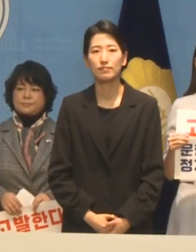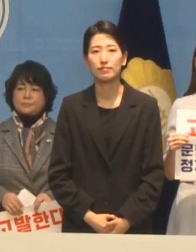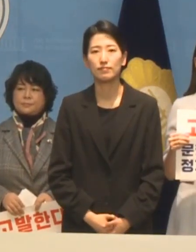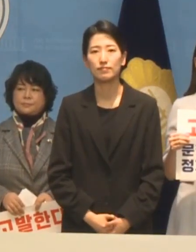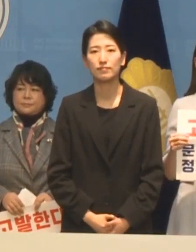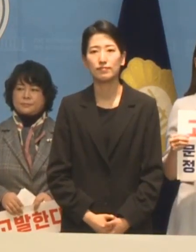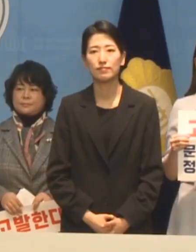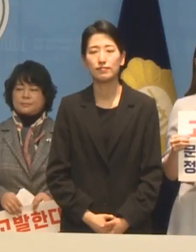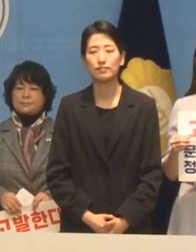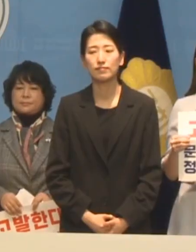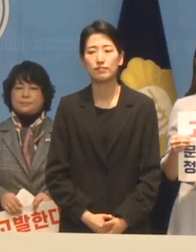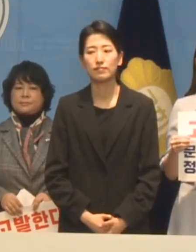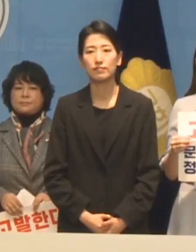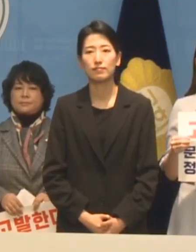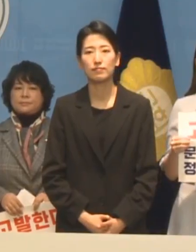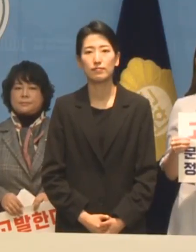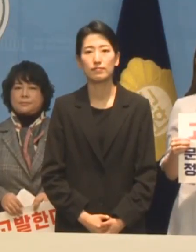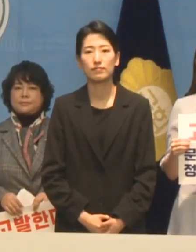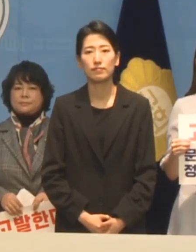네,